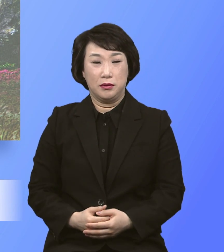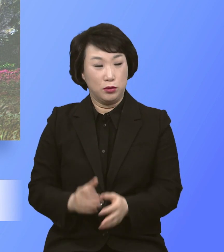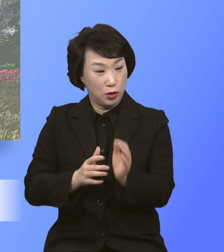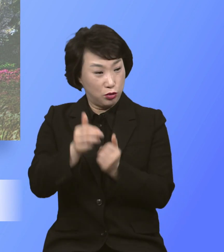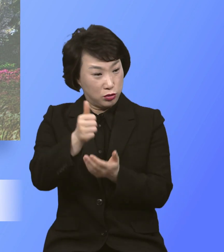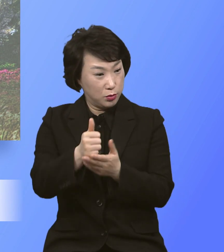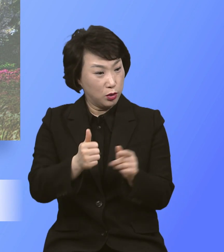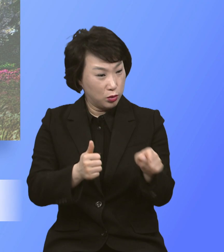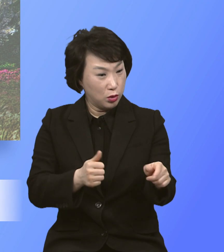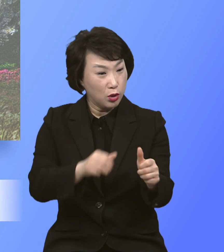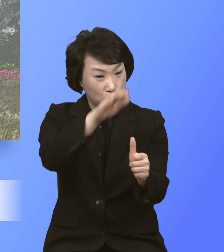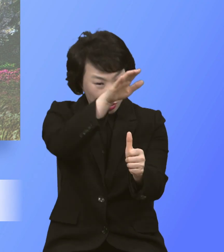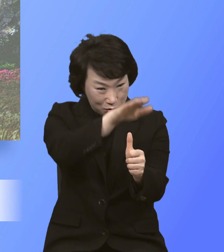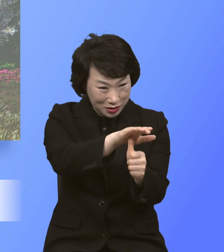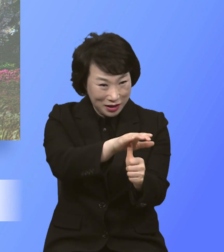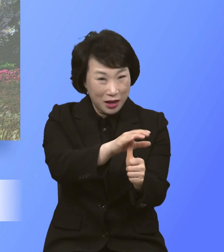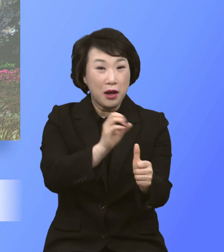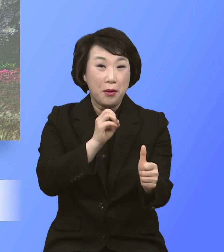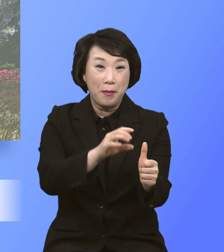손을 내밀며 가라사대